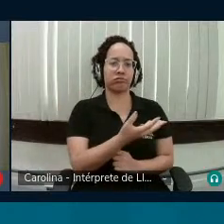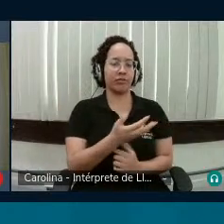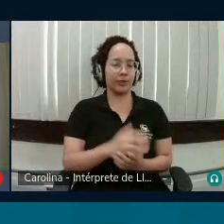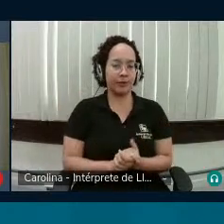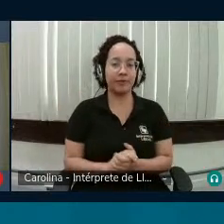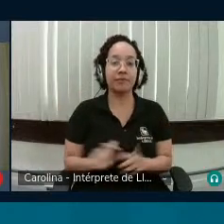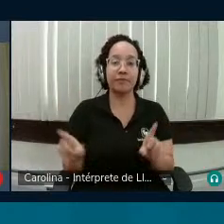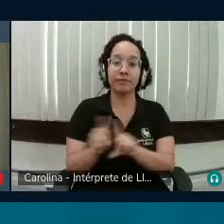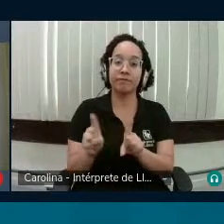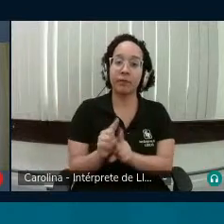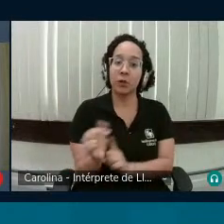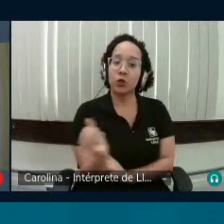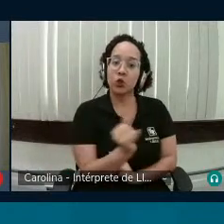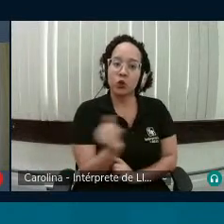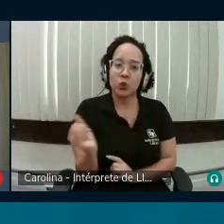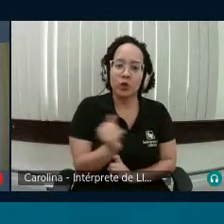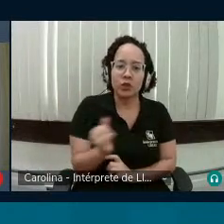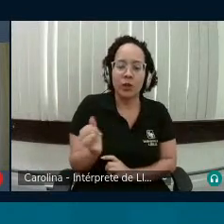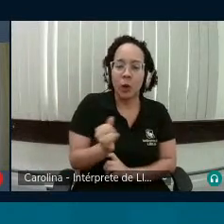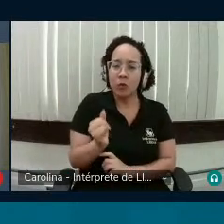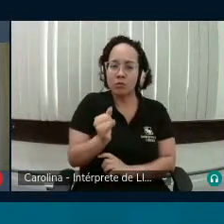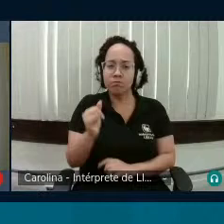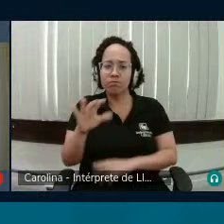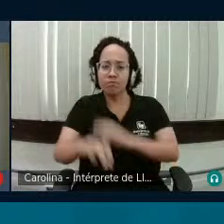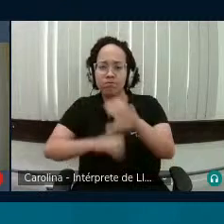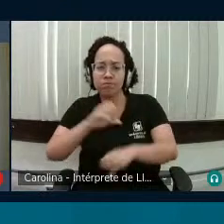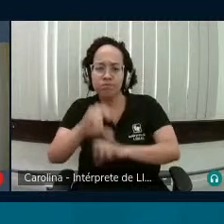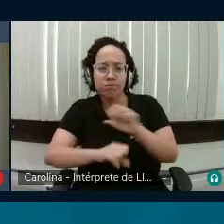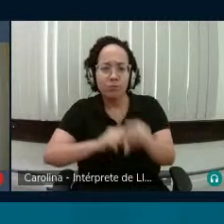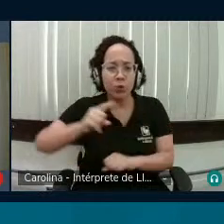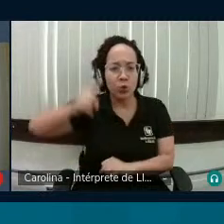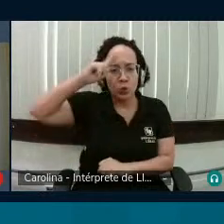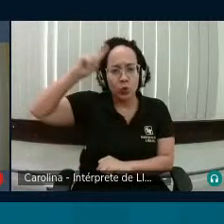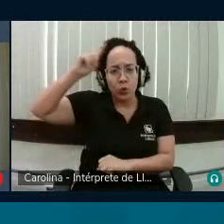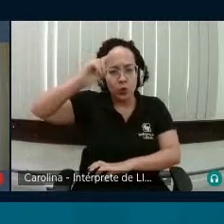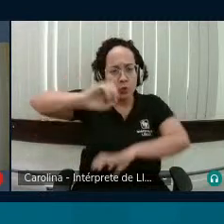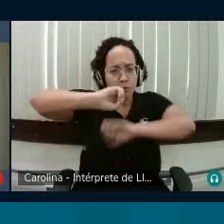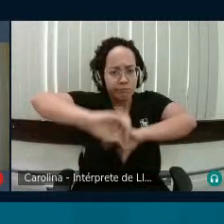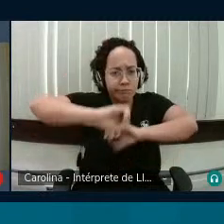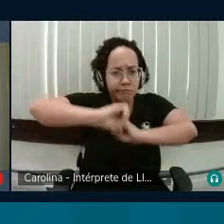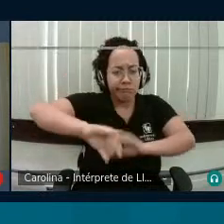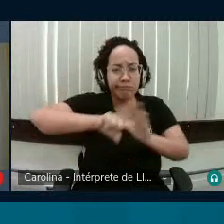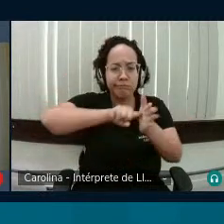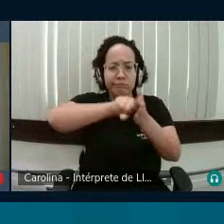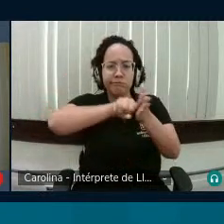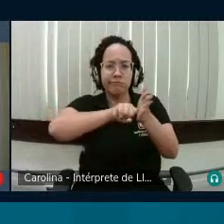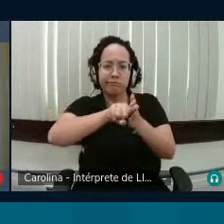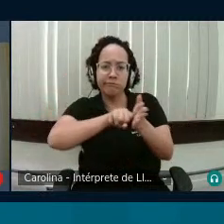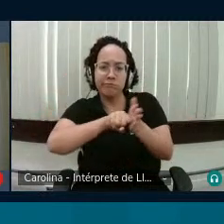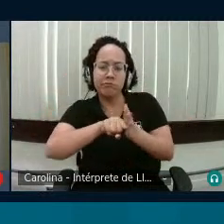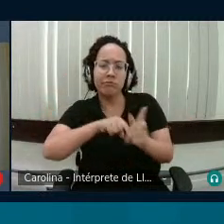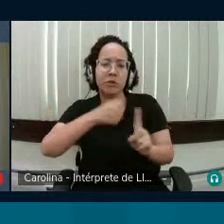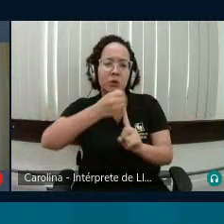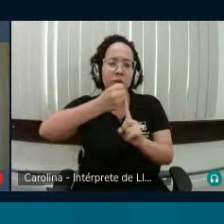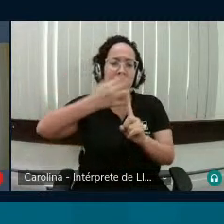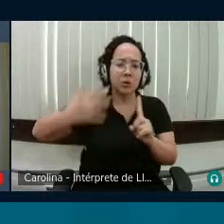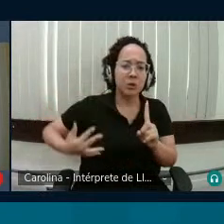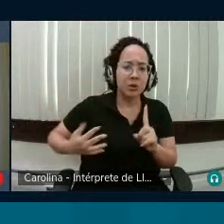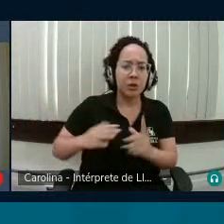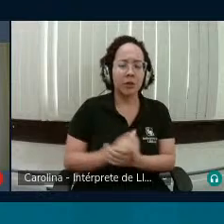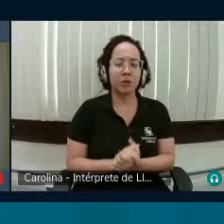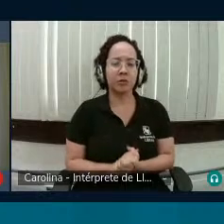instituição que busque, na sua atividade diária do ensino, da pesquisa, da extensão, da inovação, do